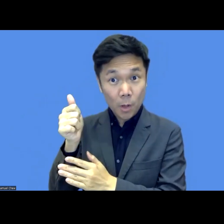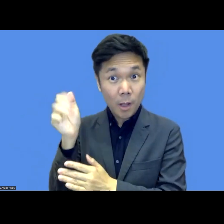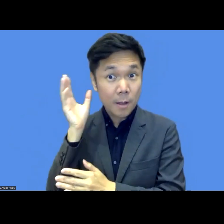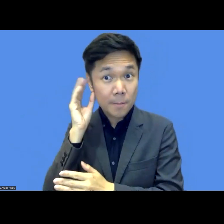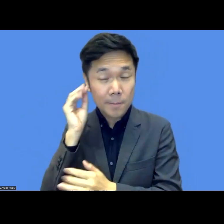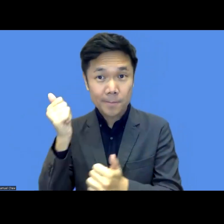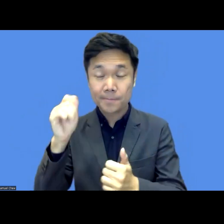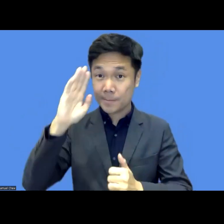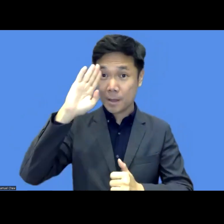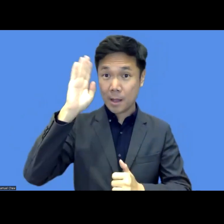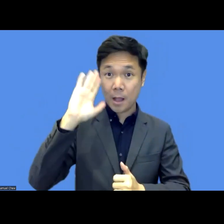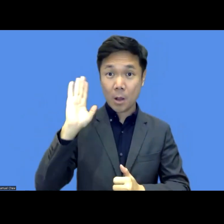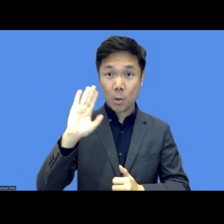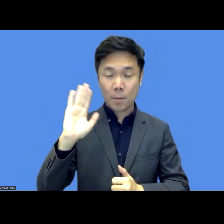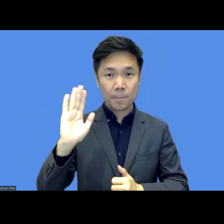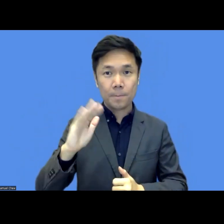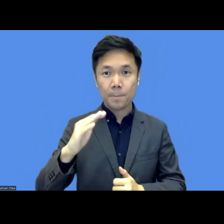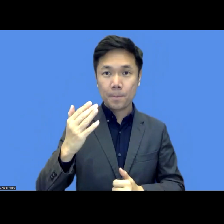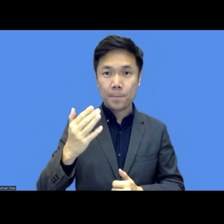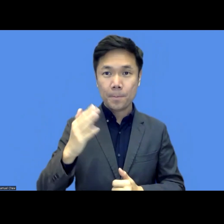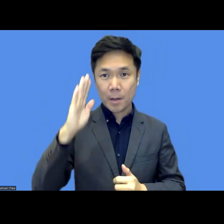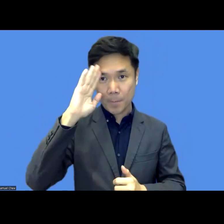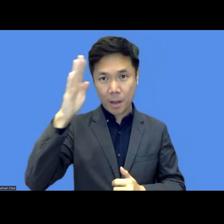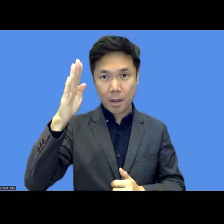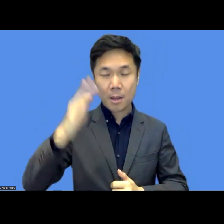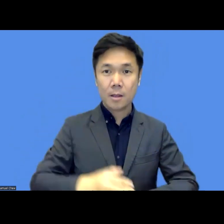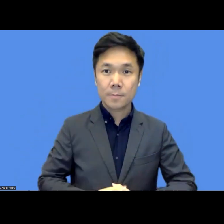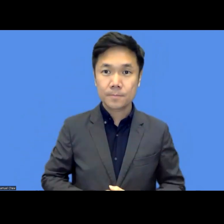Sí, estoy en línea.